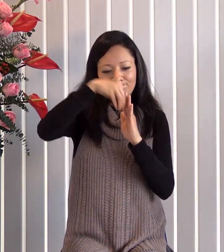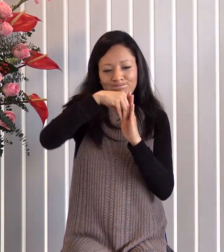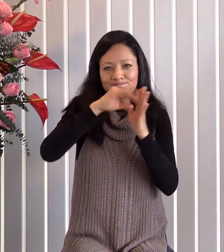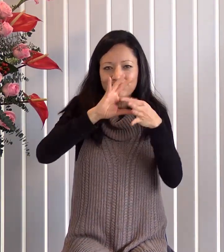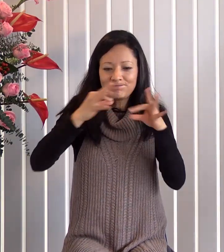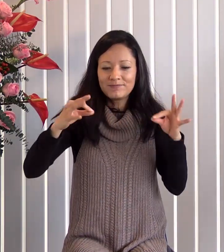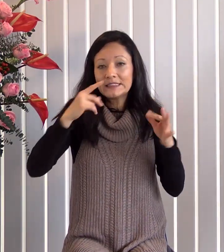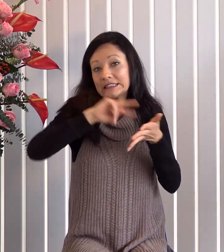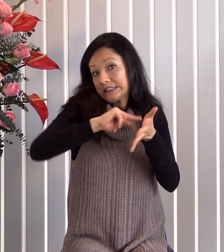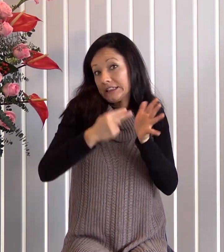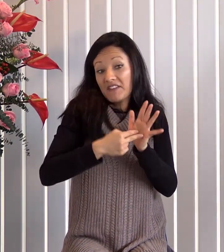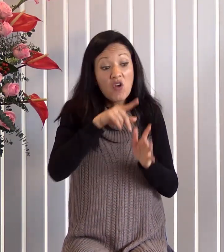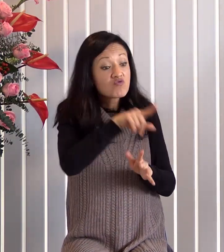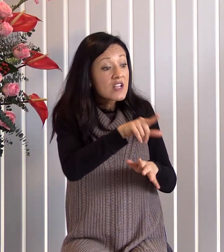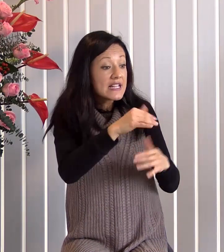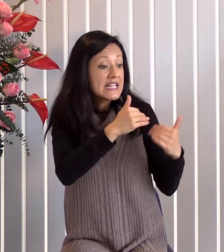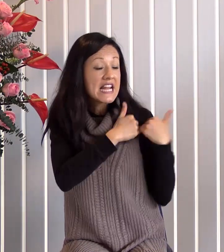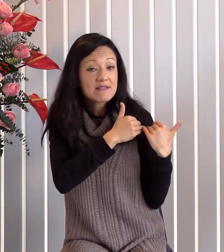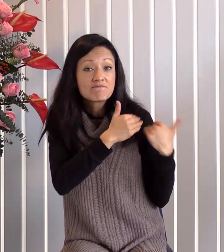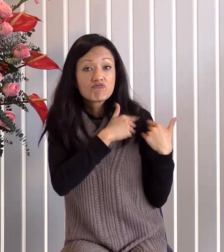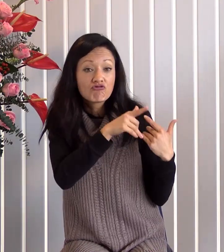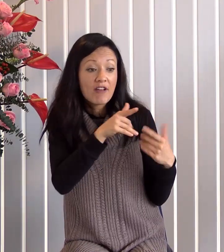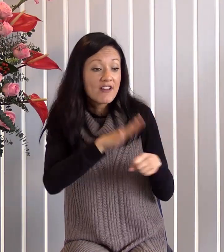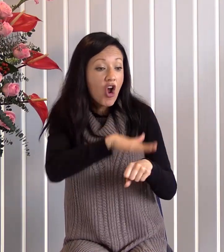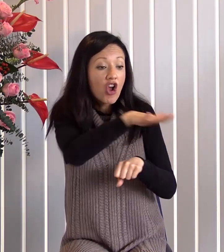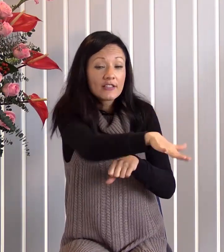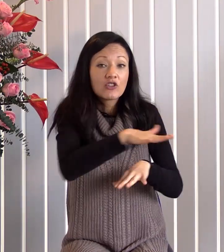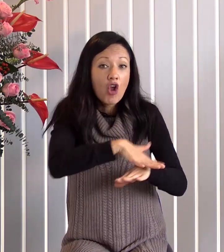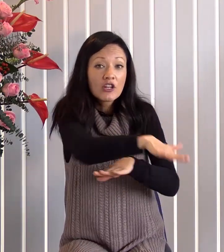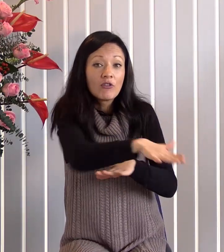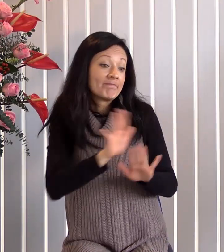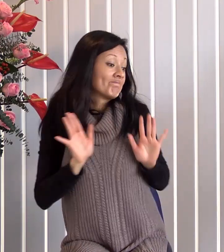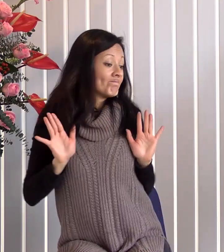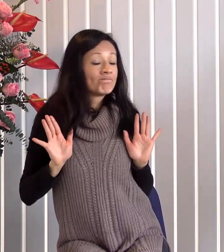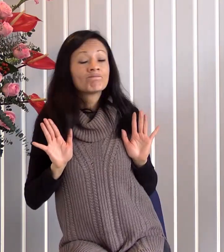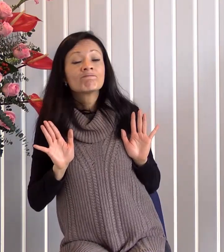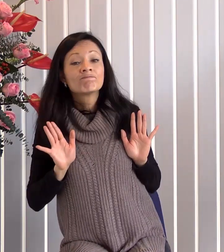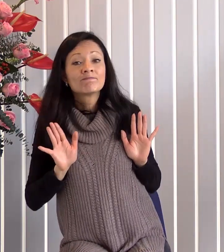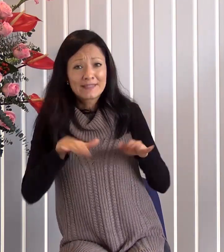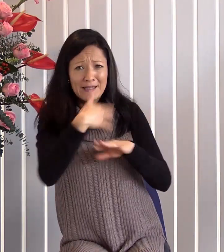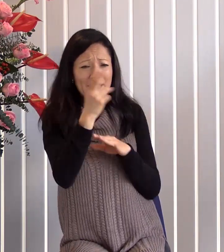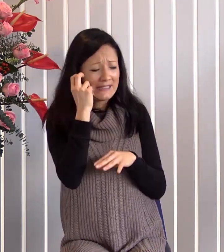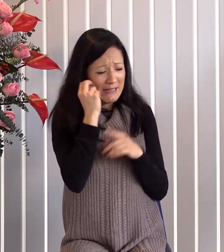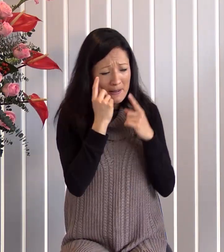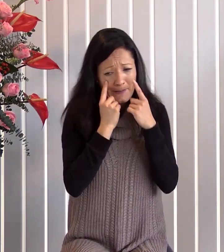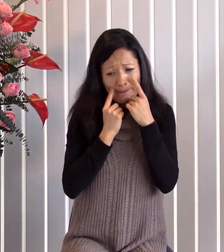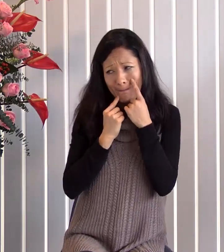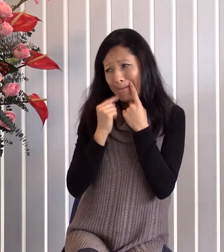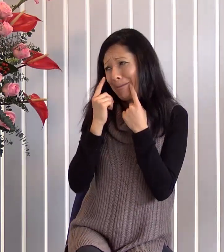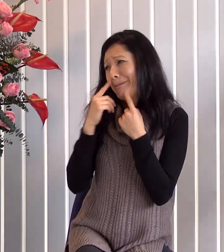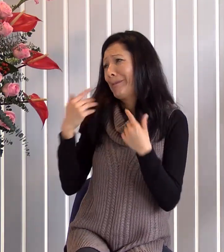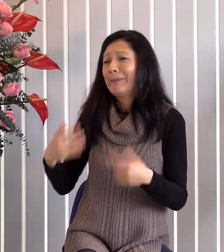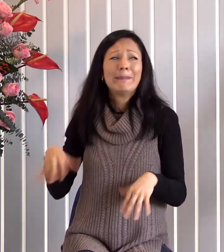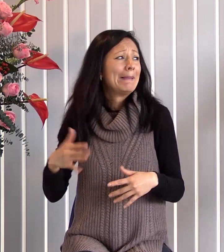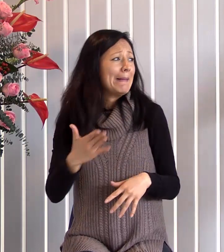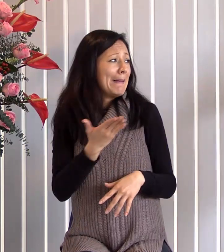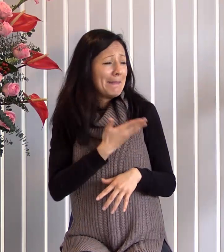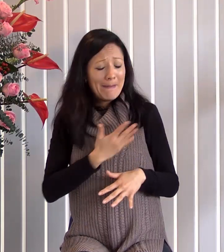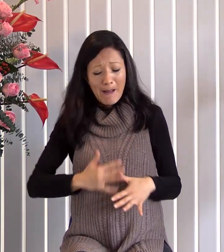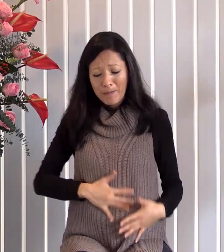Porque quiere decir viejo, entonces asuma usted las consecuencias. Y después la niña llorando, ay